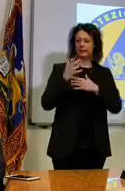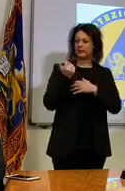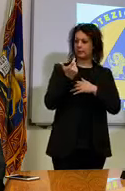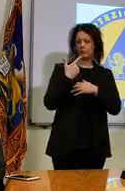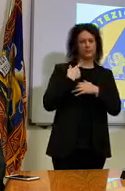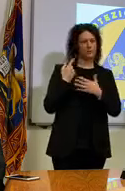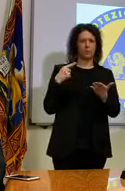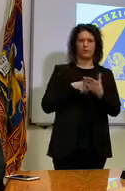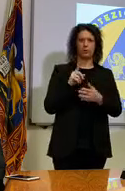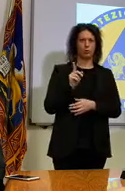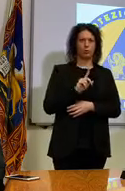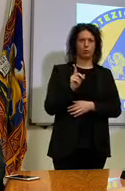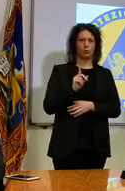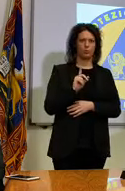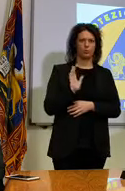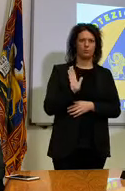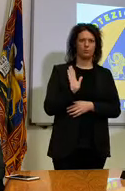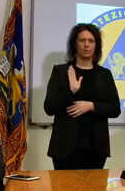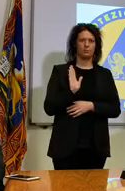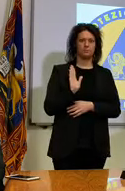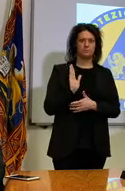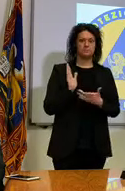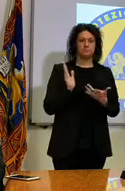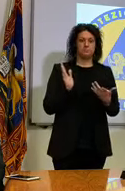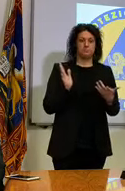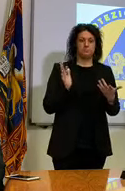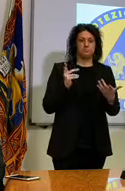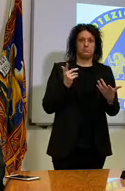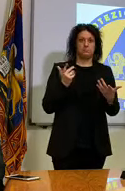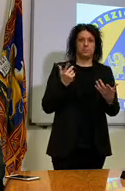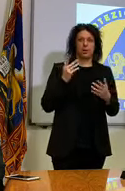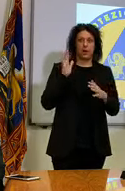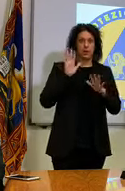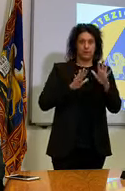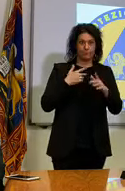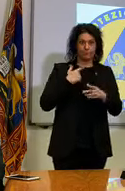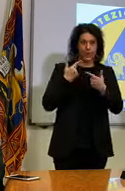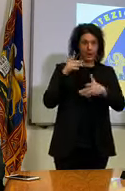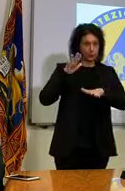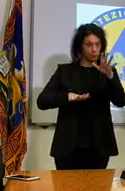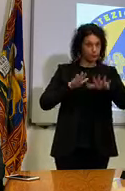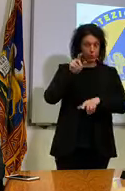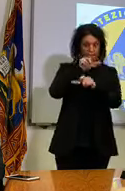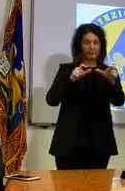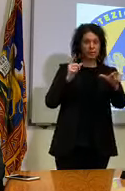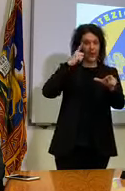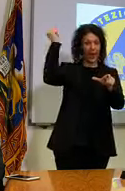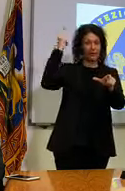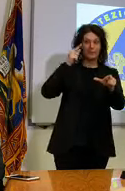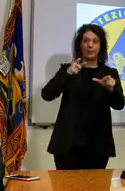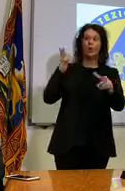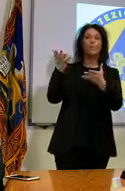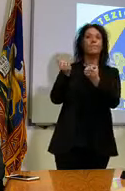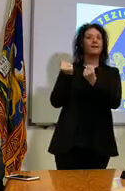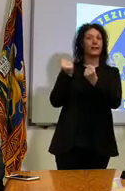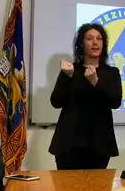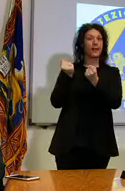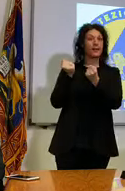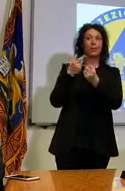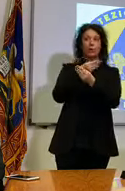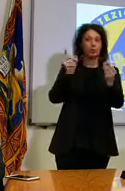cui a meno che non si metta in dubbio la serietà degli alpini e la gente che ha ricevuto il materiale. Vi lascio, grazie, buongiorno.